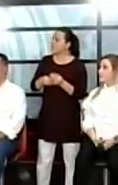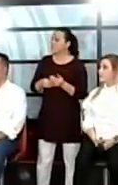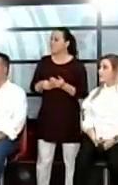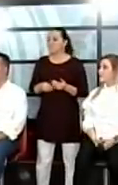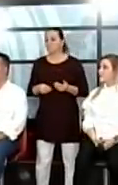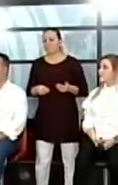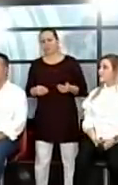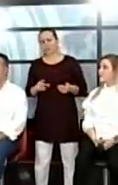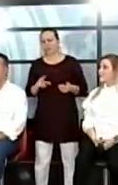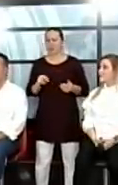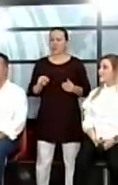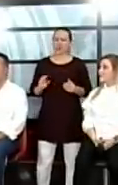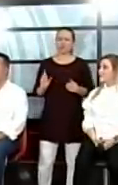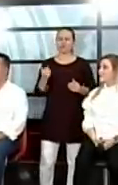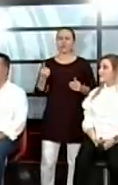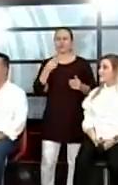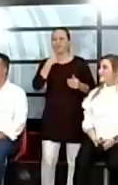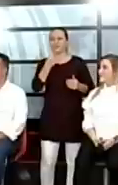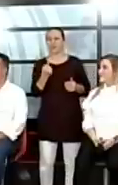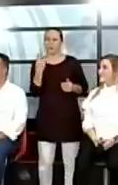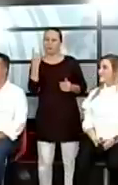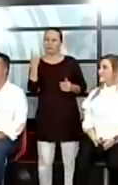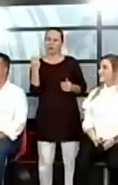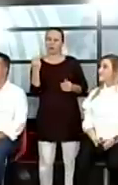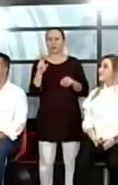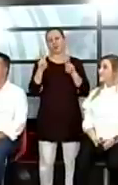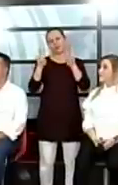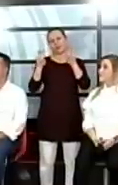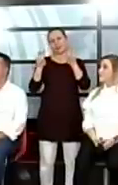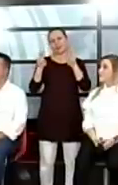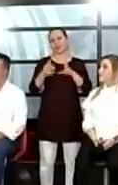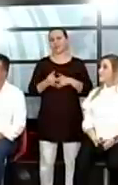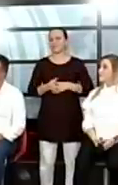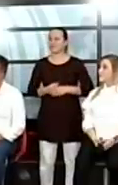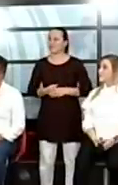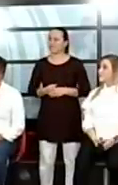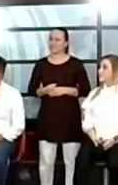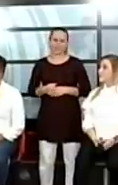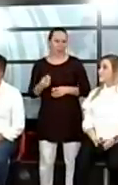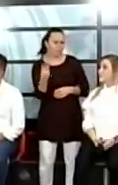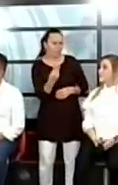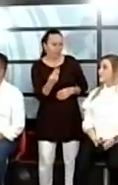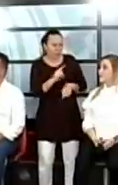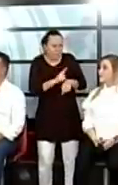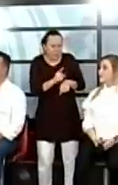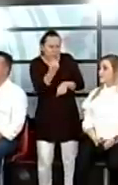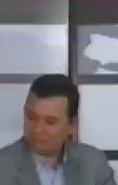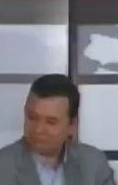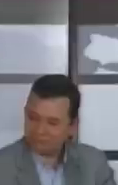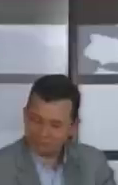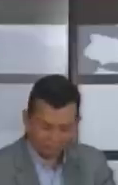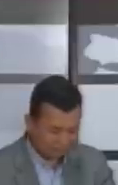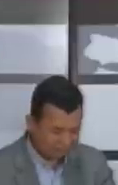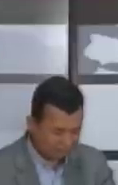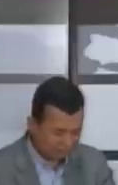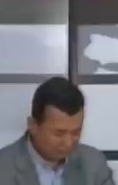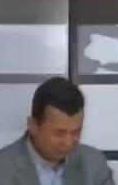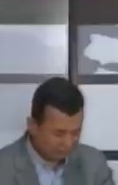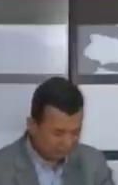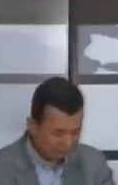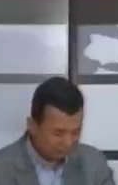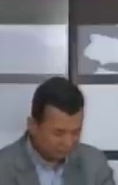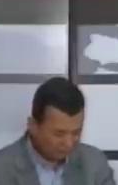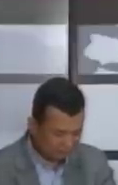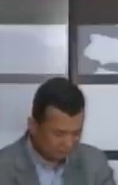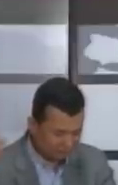No, lo único que tengo para agregar es que faltó un temita. Y ahí para los tres ya minutico, para que no dejemos los televidentes. Está haciendo hambre,